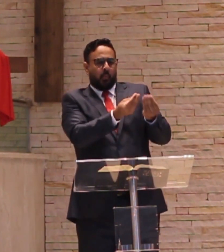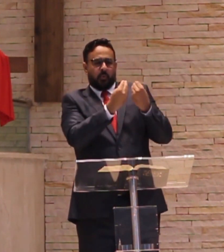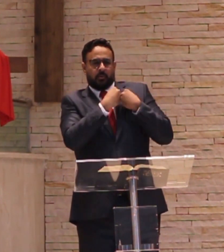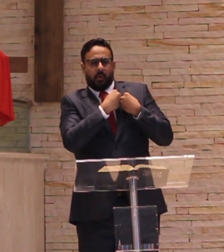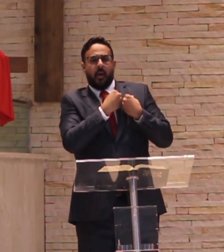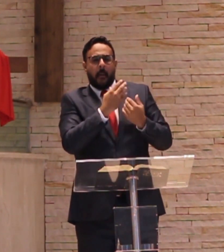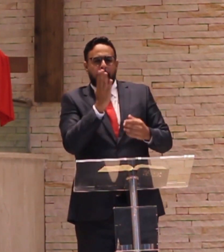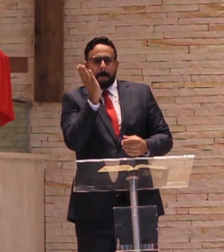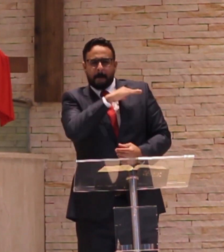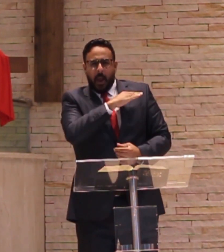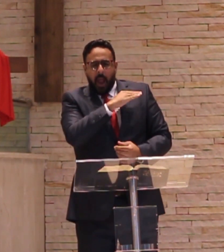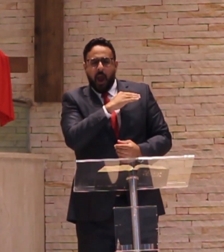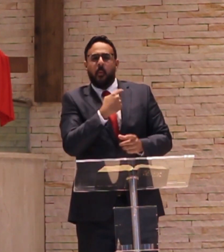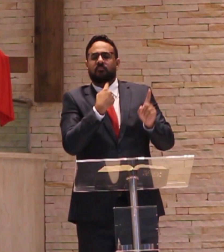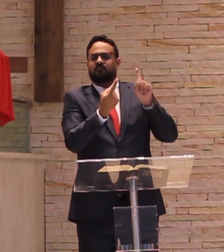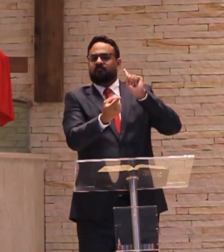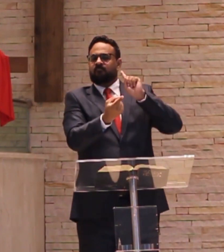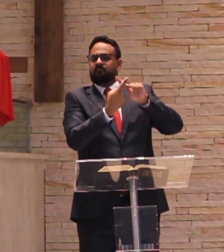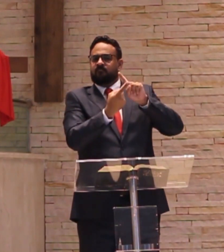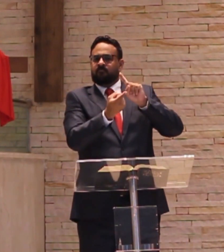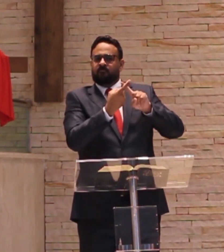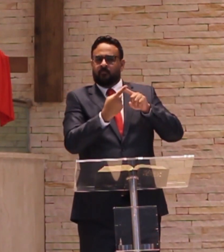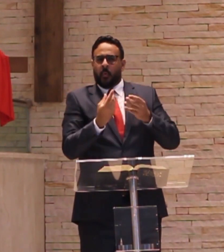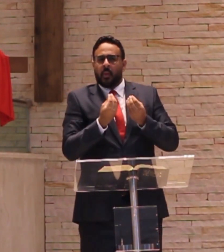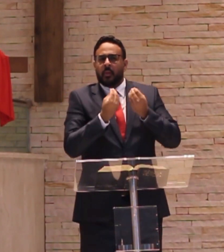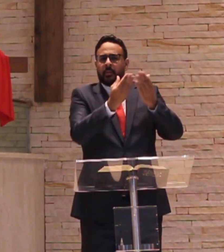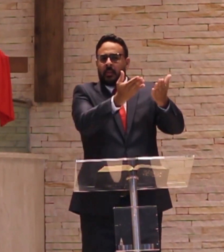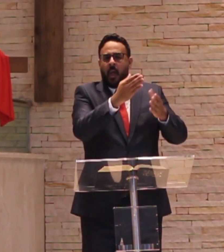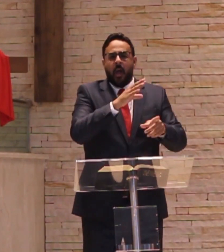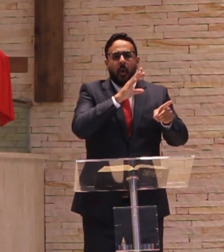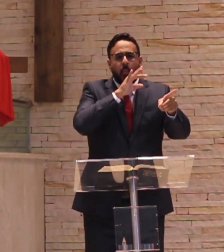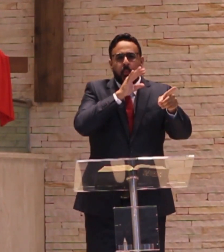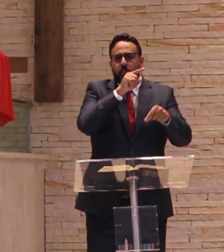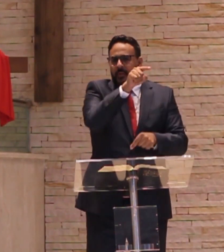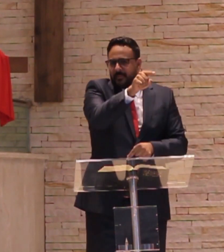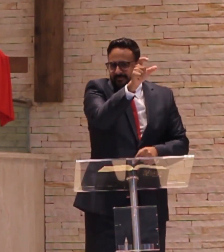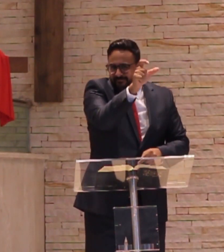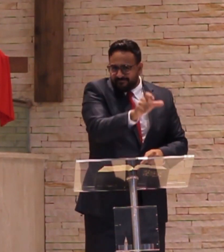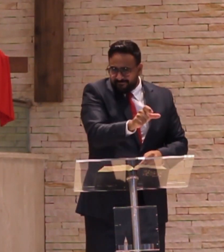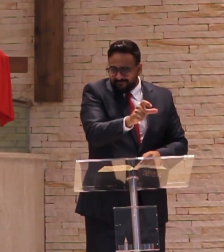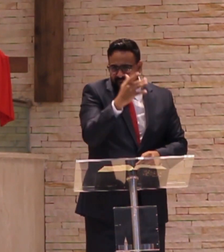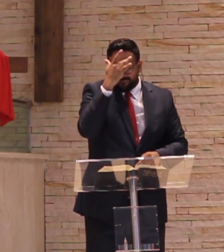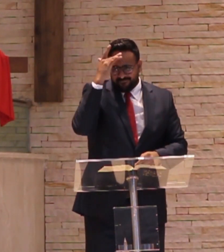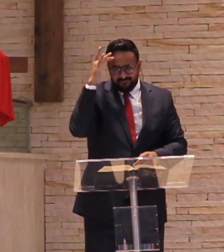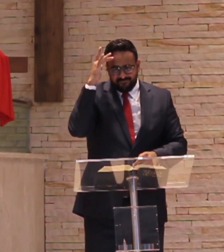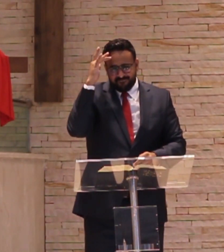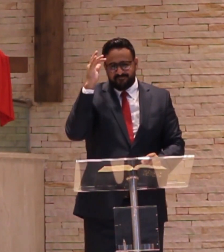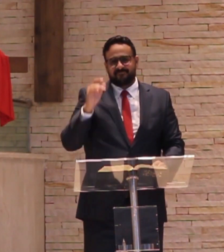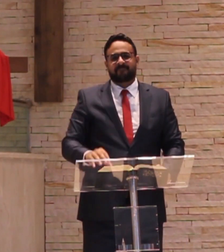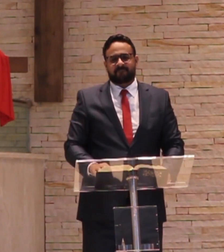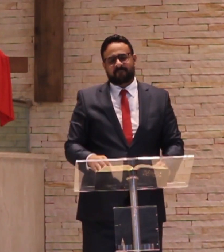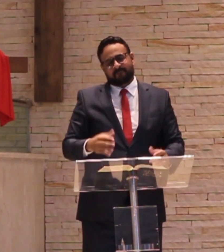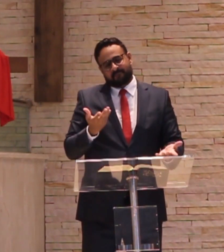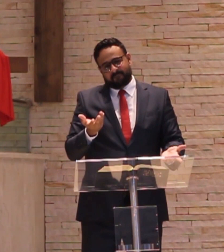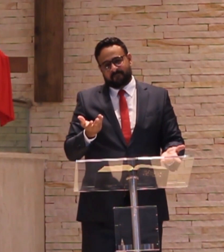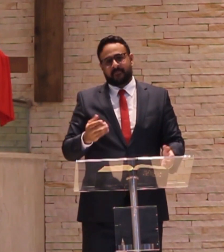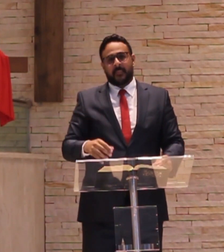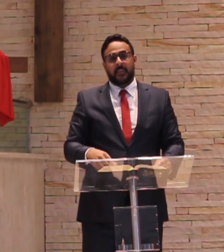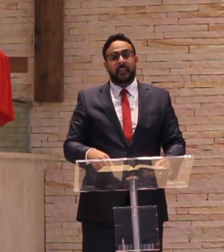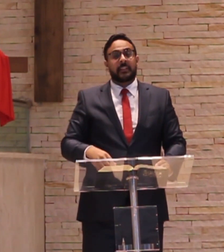que eles condenavam, e eles queriam se vingar, principalmente das pessoas que causavam algum tipo